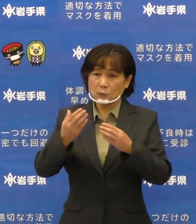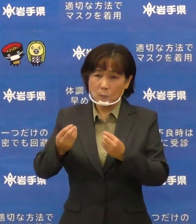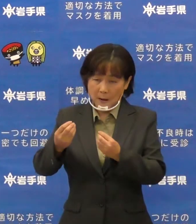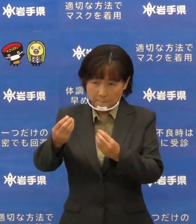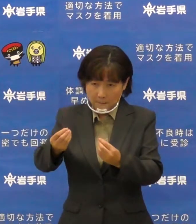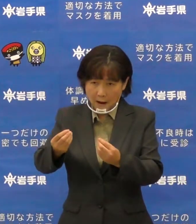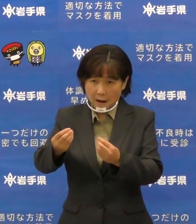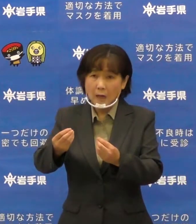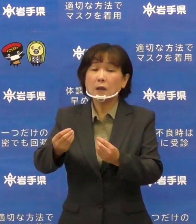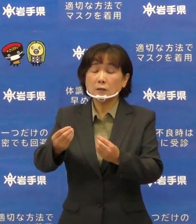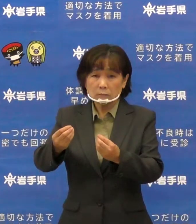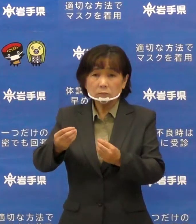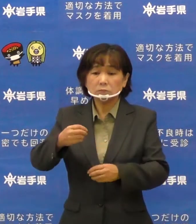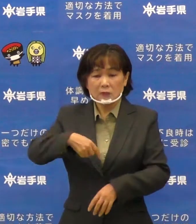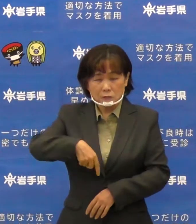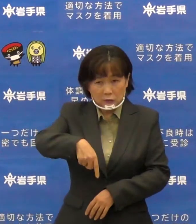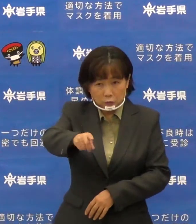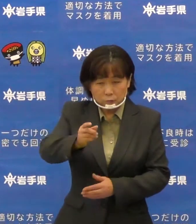くということが基本